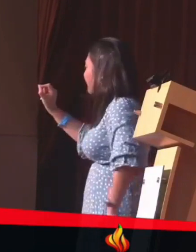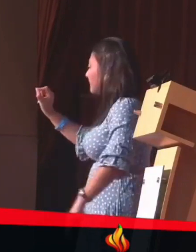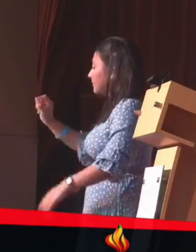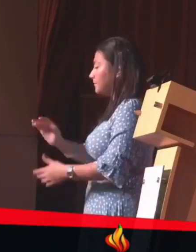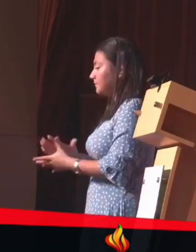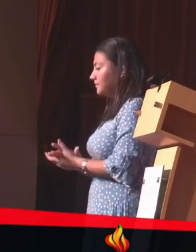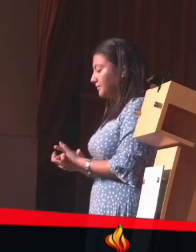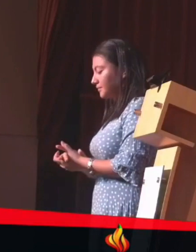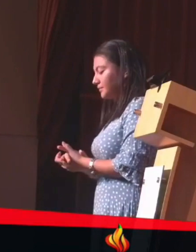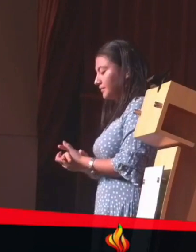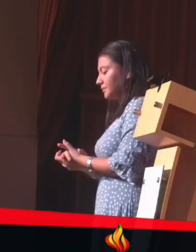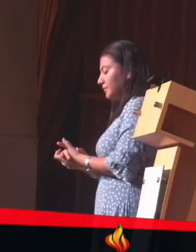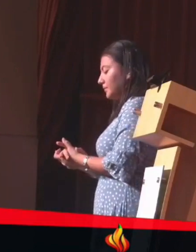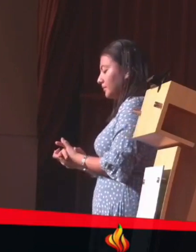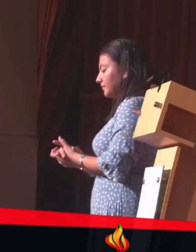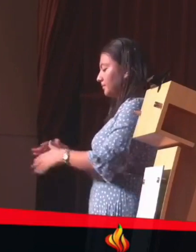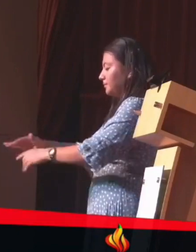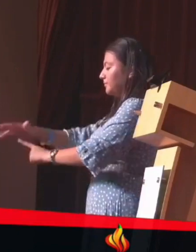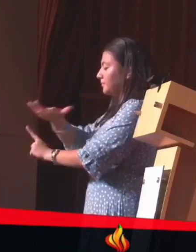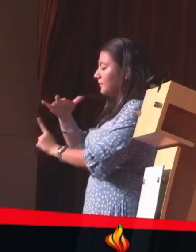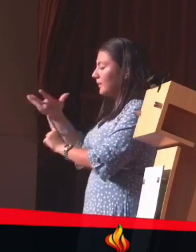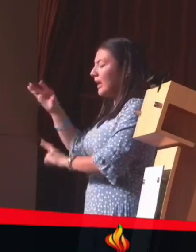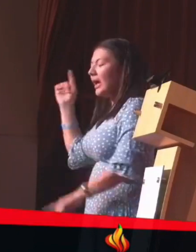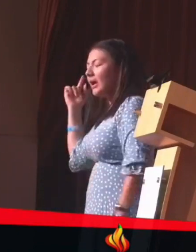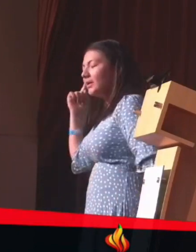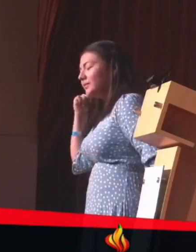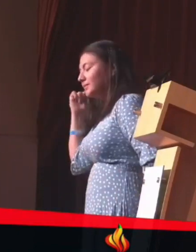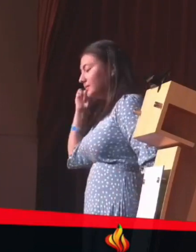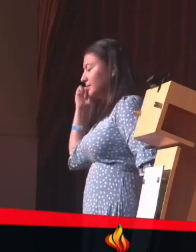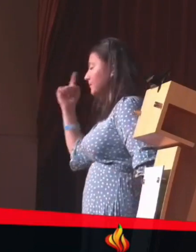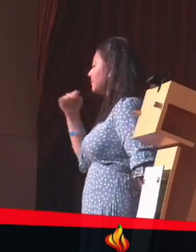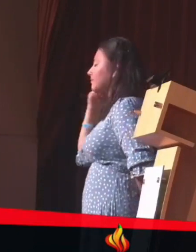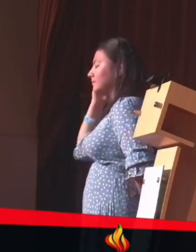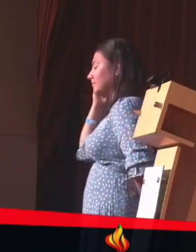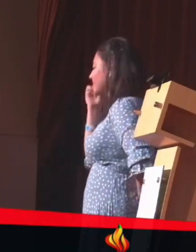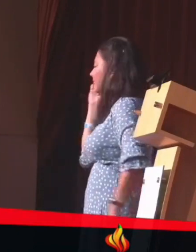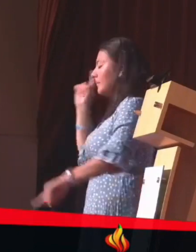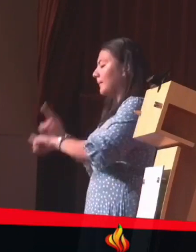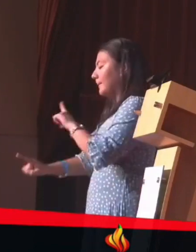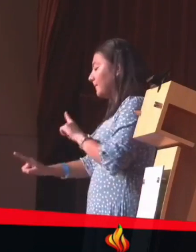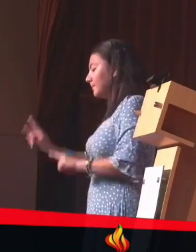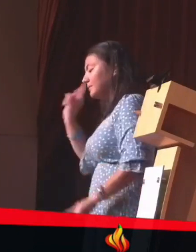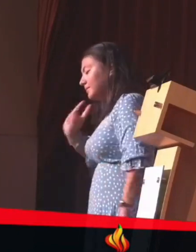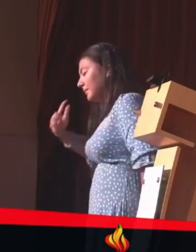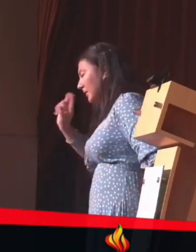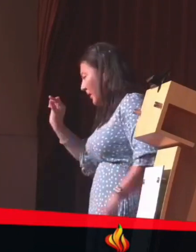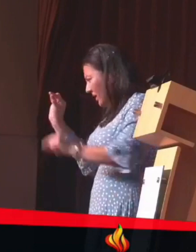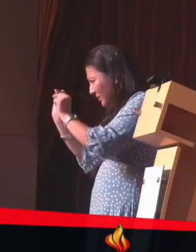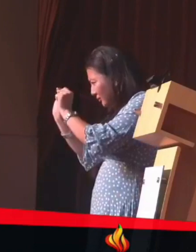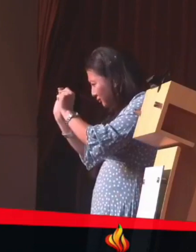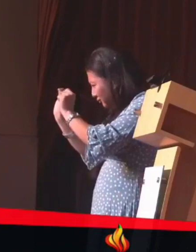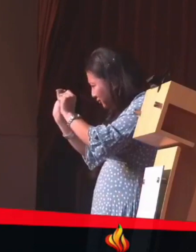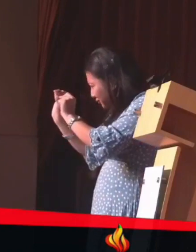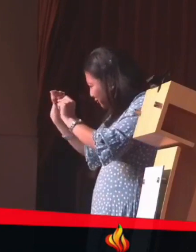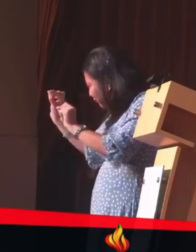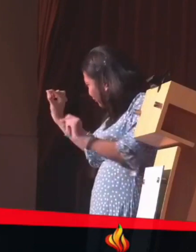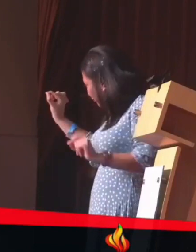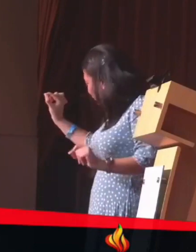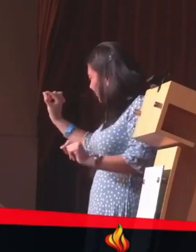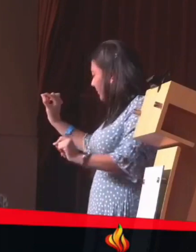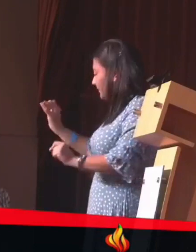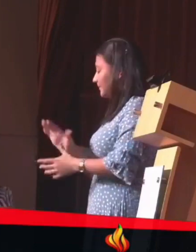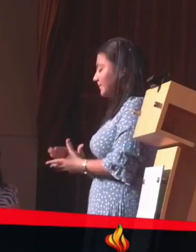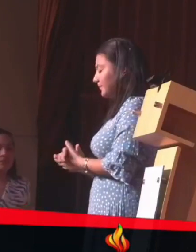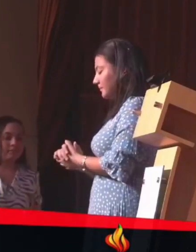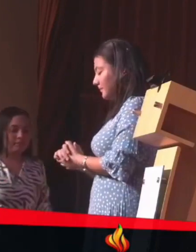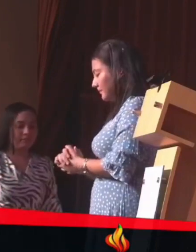espectro del oído del ser humano. Los científicos han descubierto que